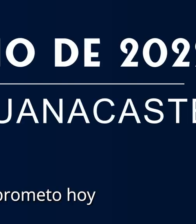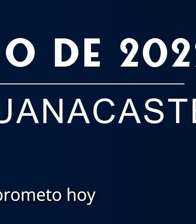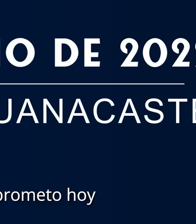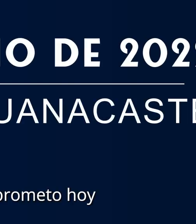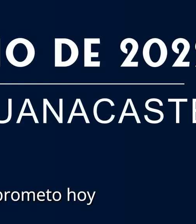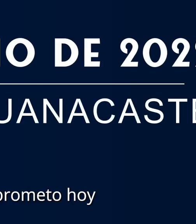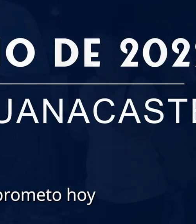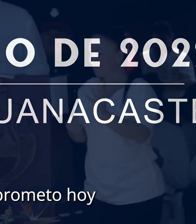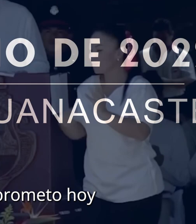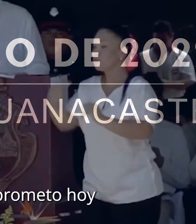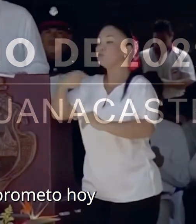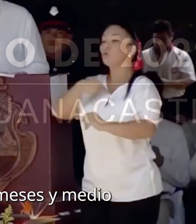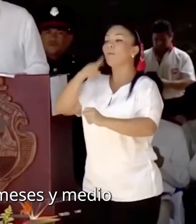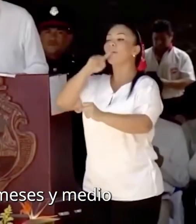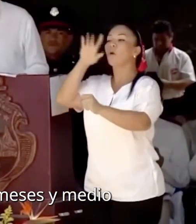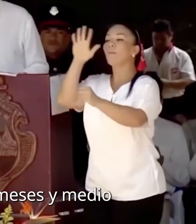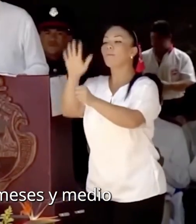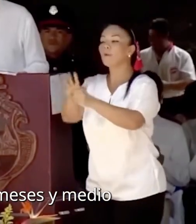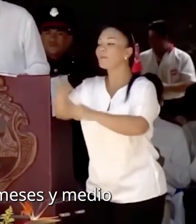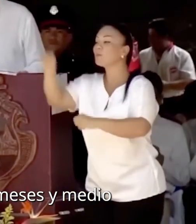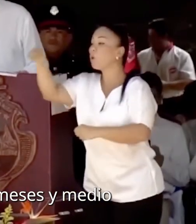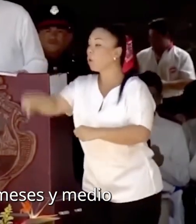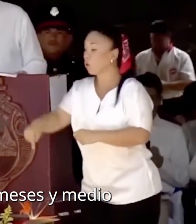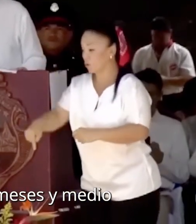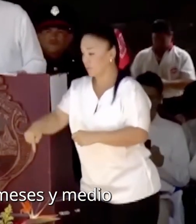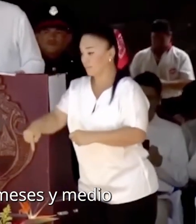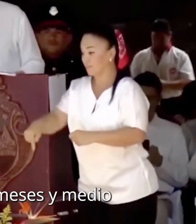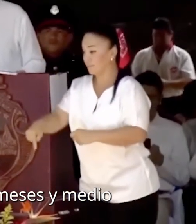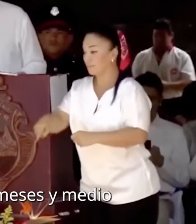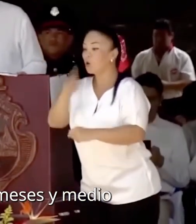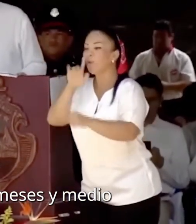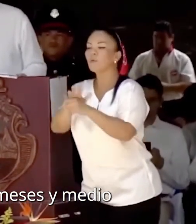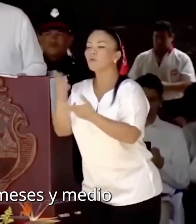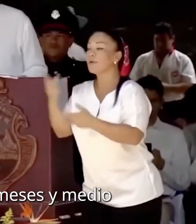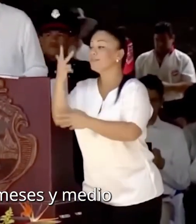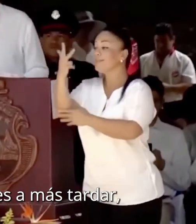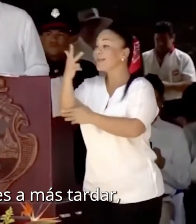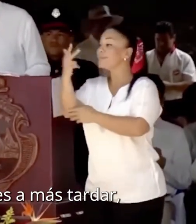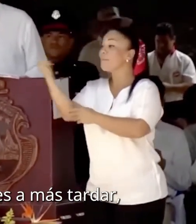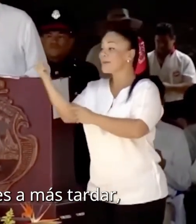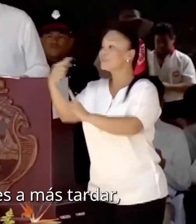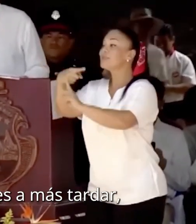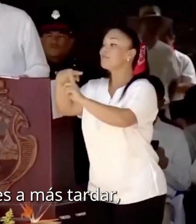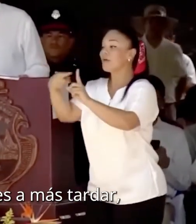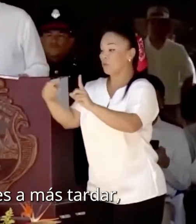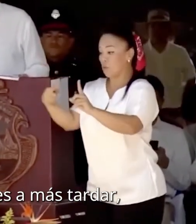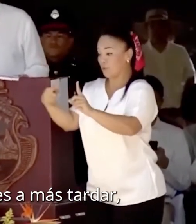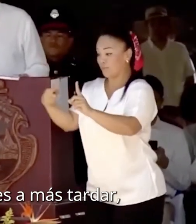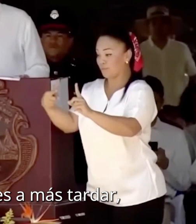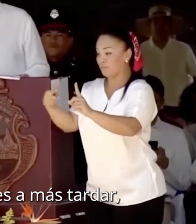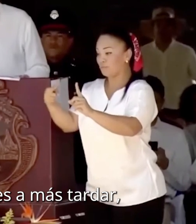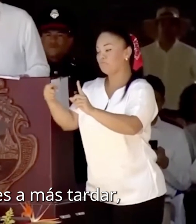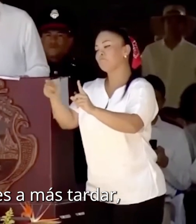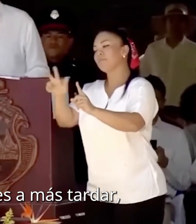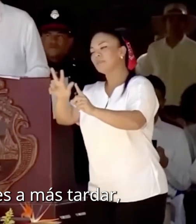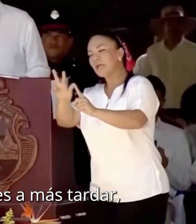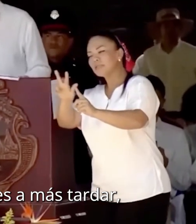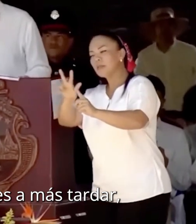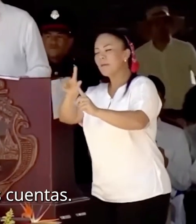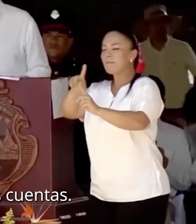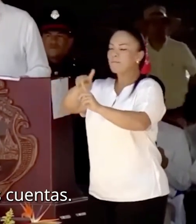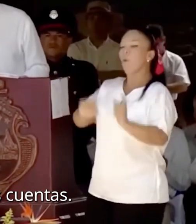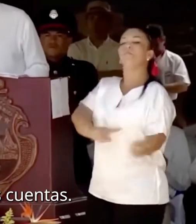Y me comprometo hoy que en 3 meses y medio o 4 meses a